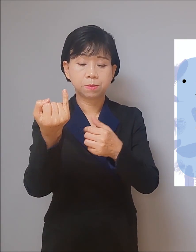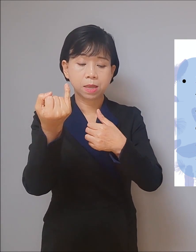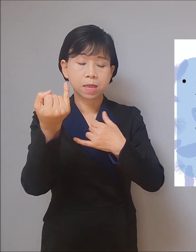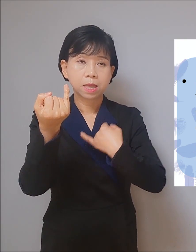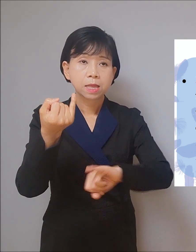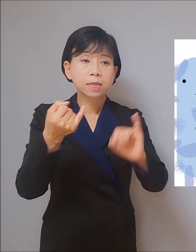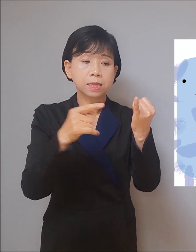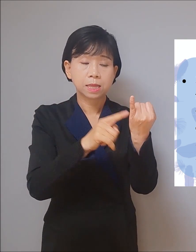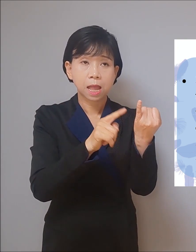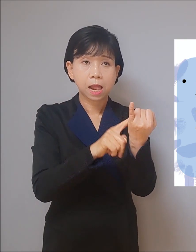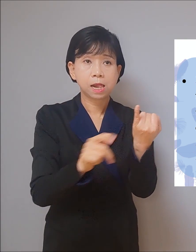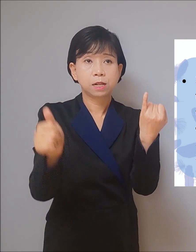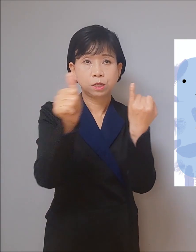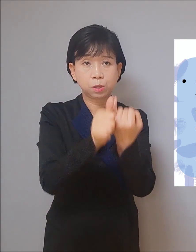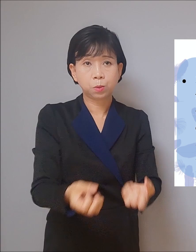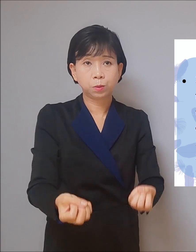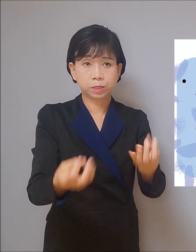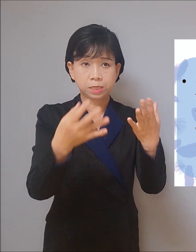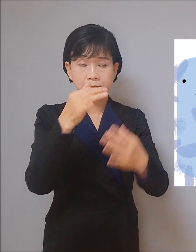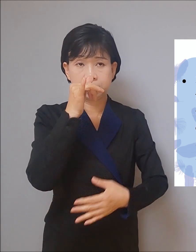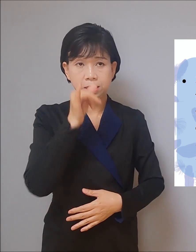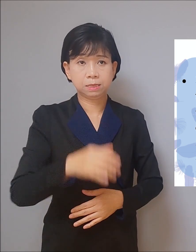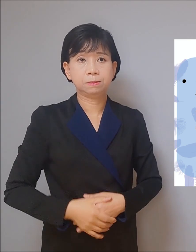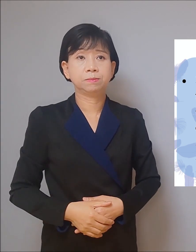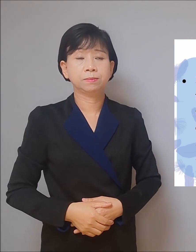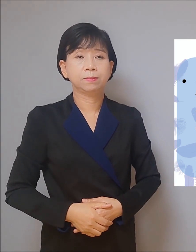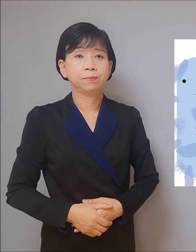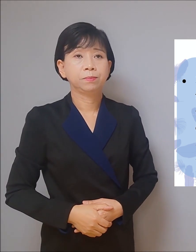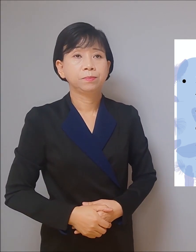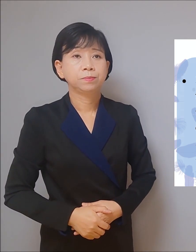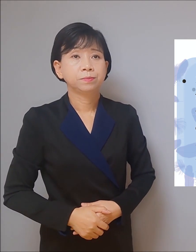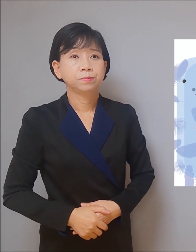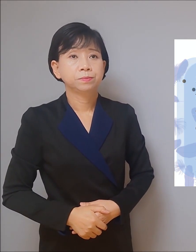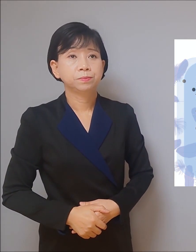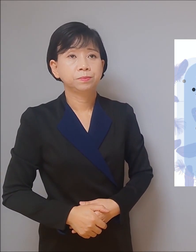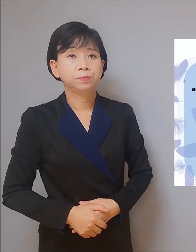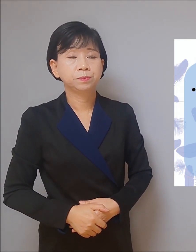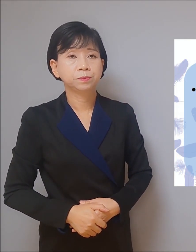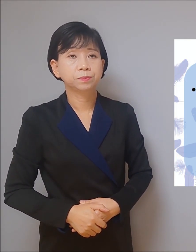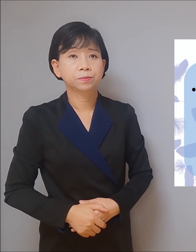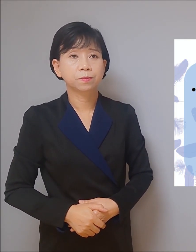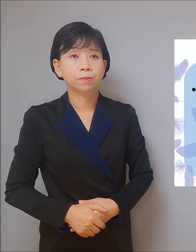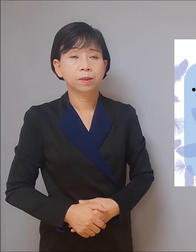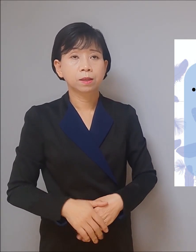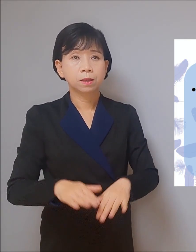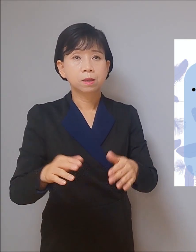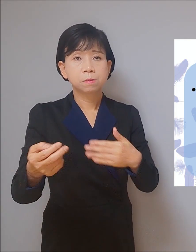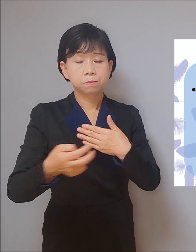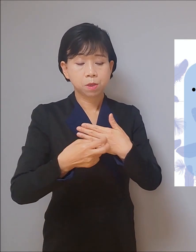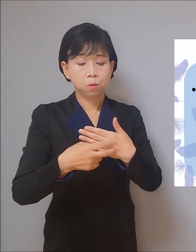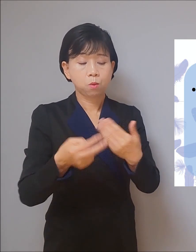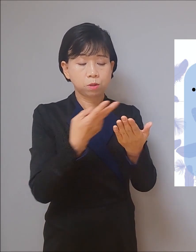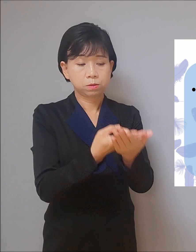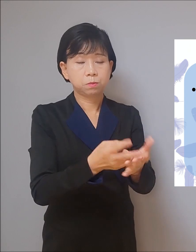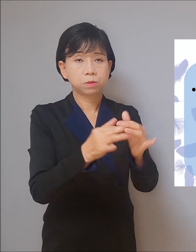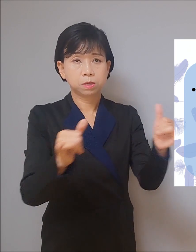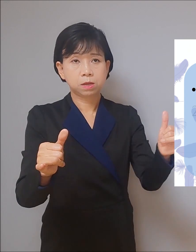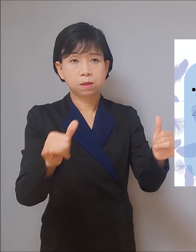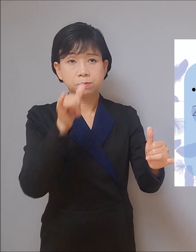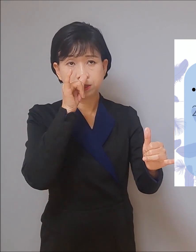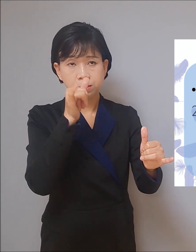낮 12시에 연세대학교 알렌관 야외 예식장에서 있습니다. 입원한 분이 계십니다.